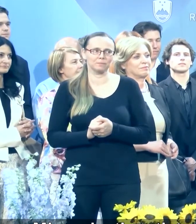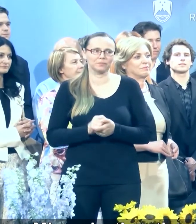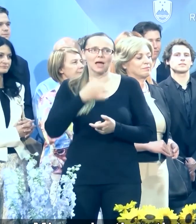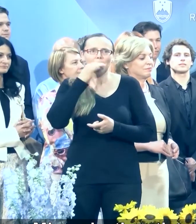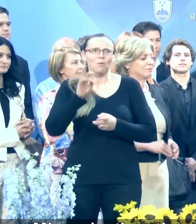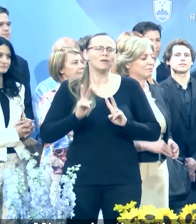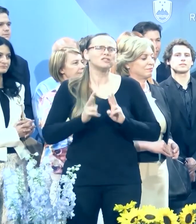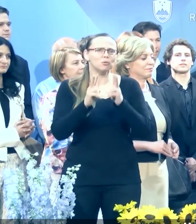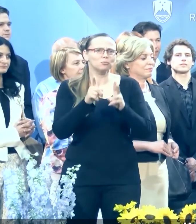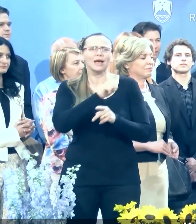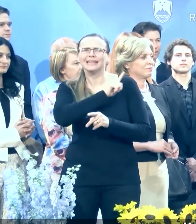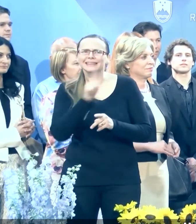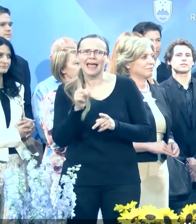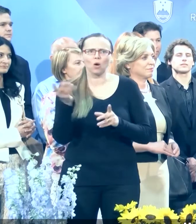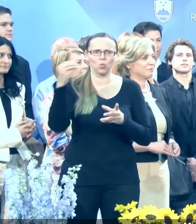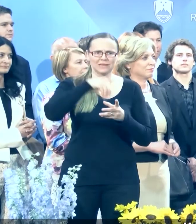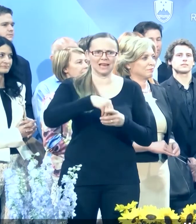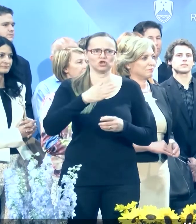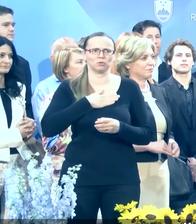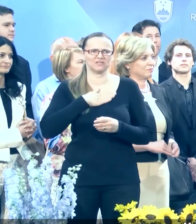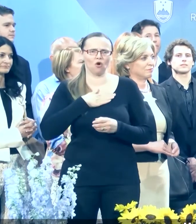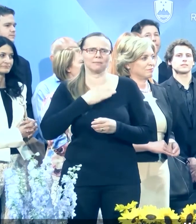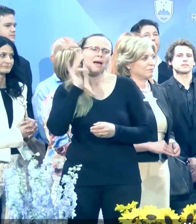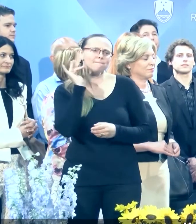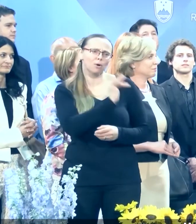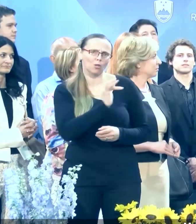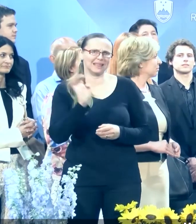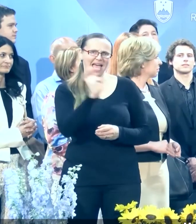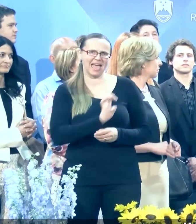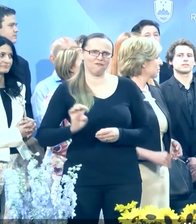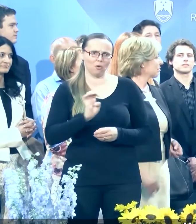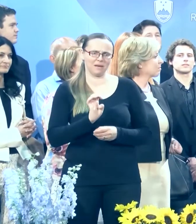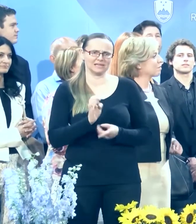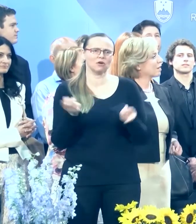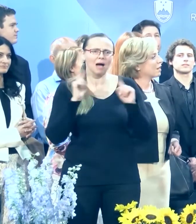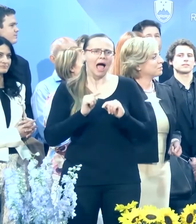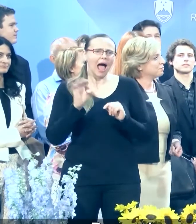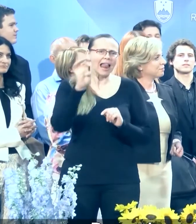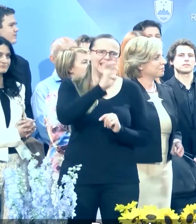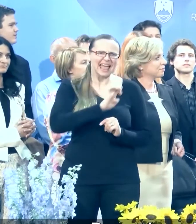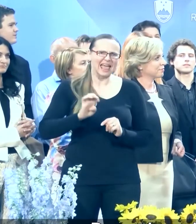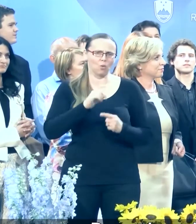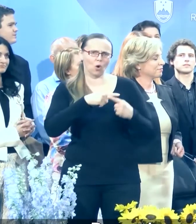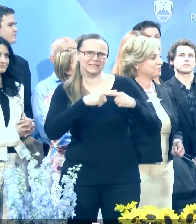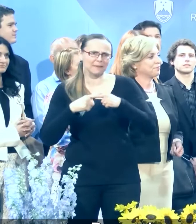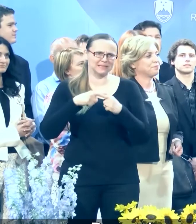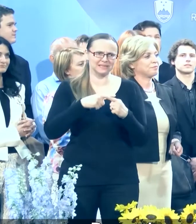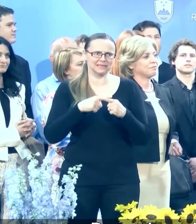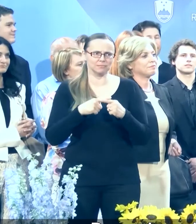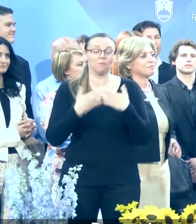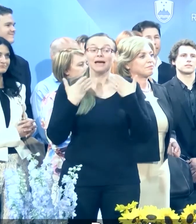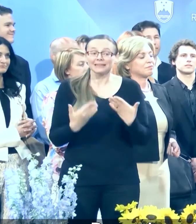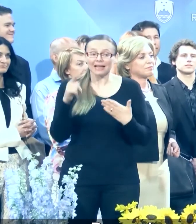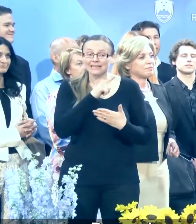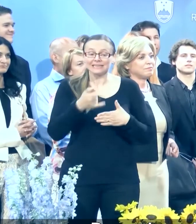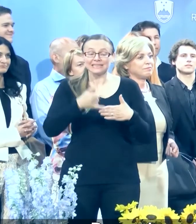bolj spodbujali neudeležbo z svojim protievropejstvom ali pa evroskepticizmom. Danes in zadnje